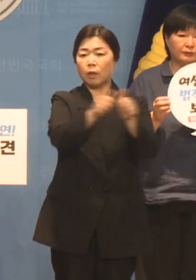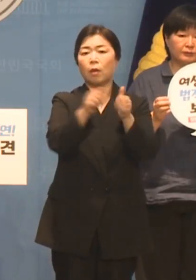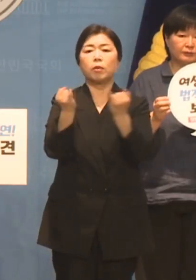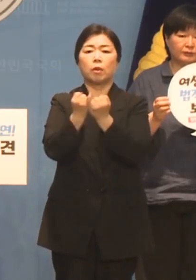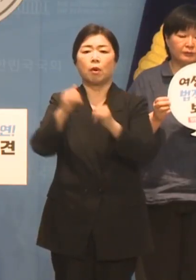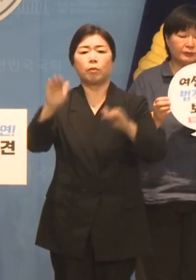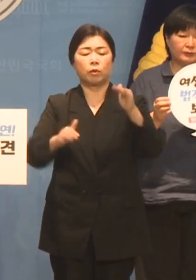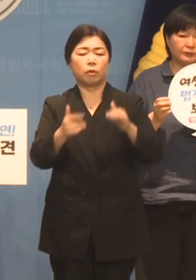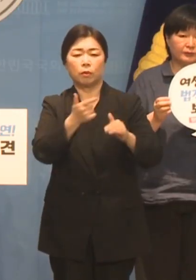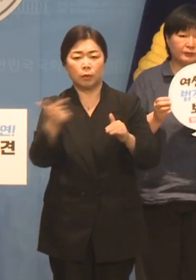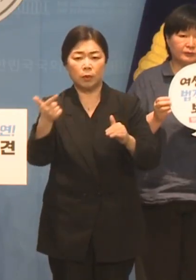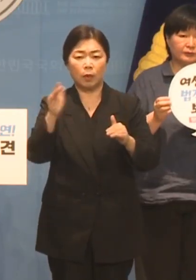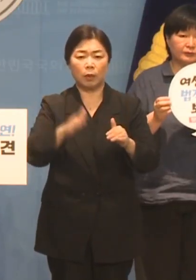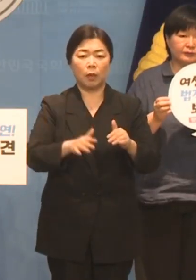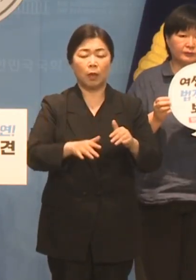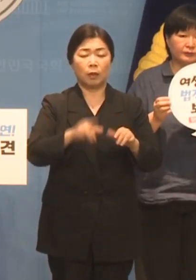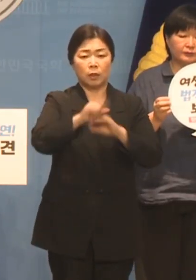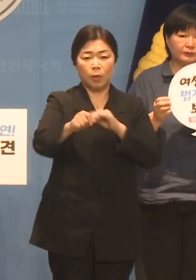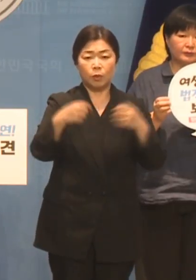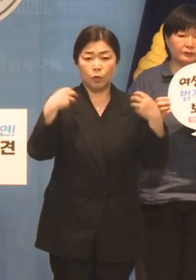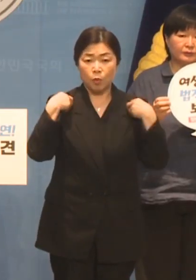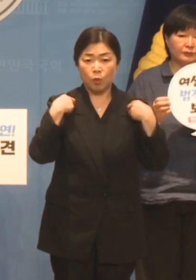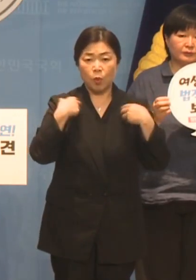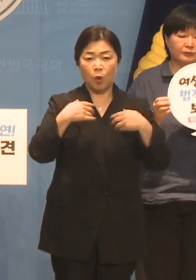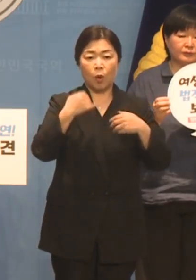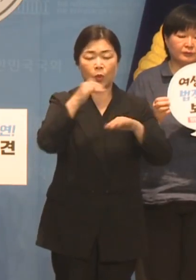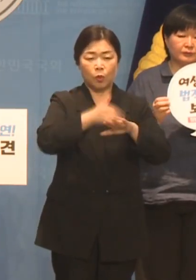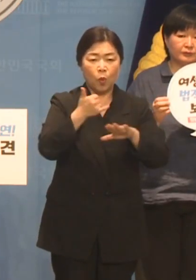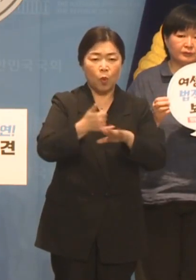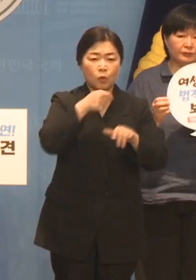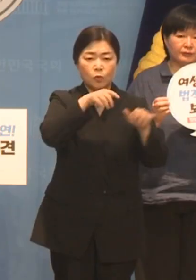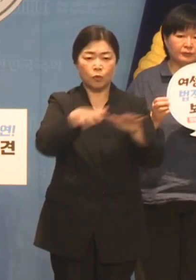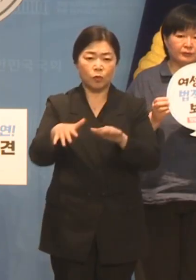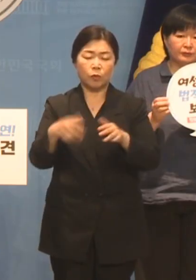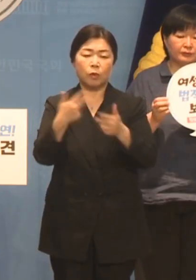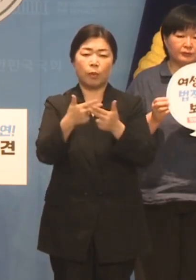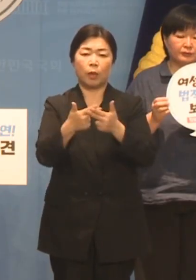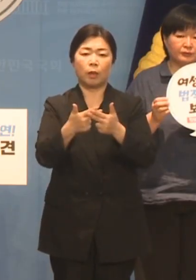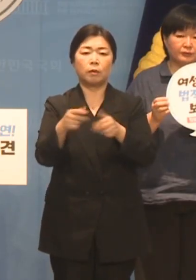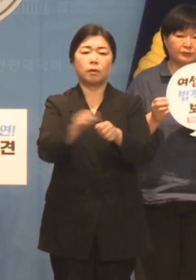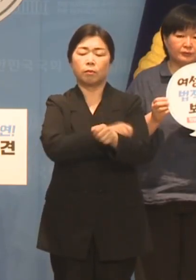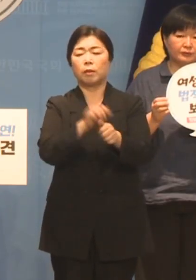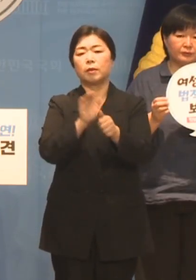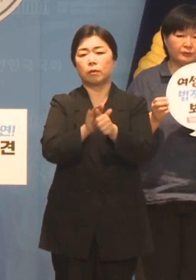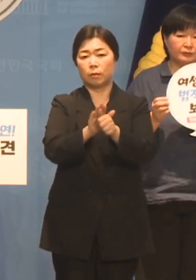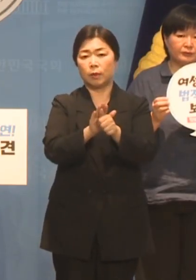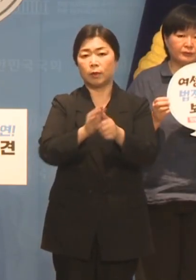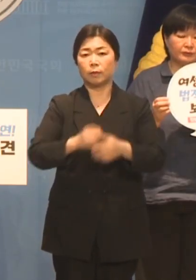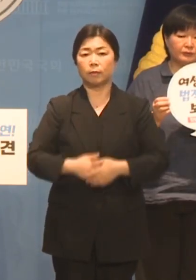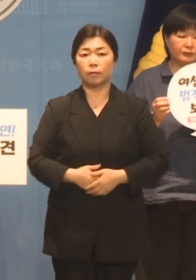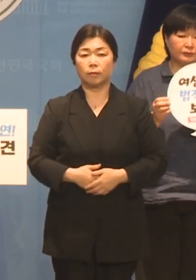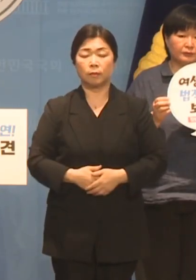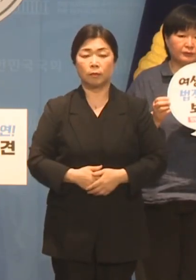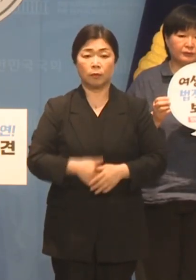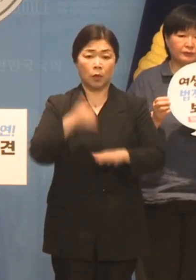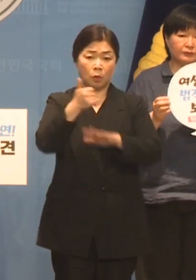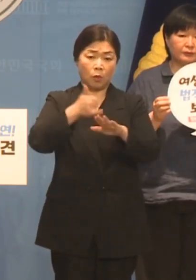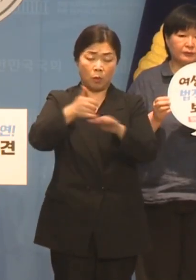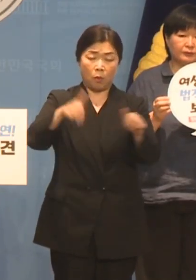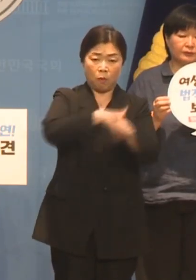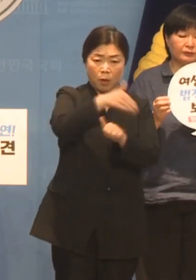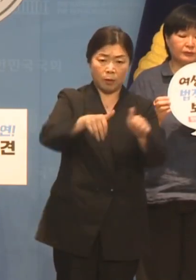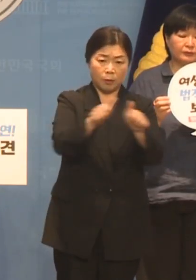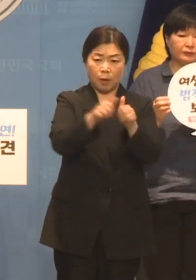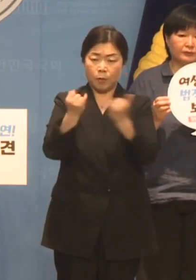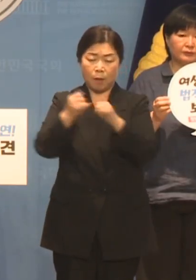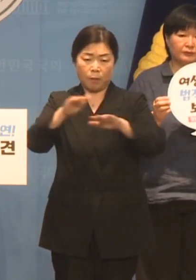및 농수축협에 특별 지원을 하겠습니다. 농업 및 돌봄제도, 농업 환경을 성평등